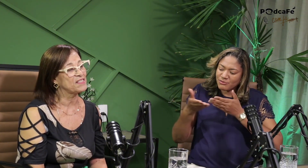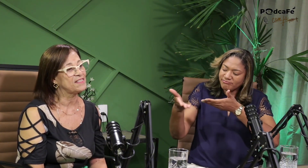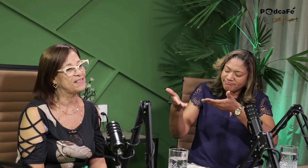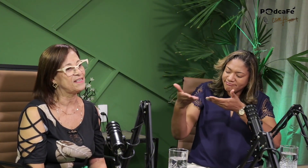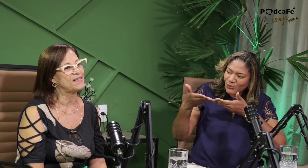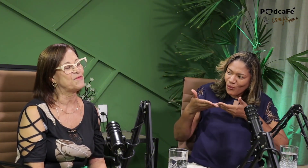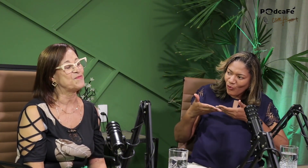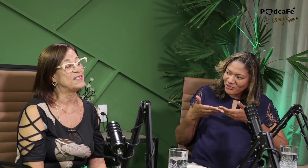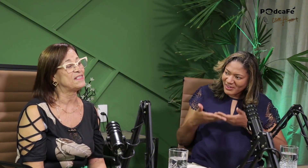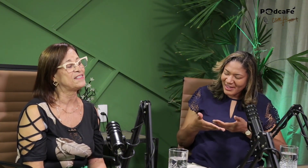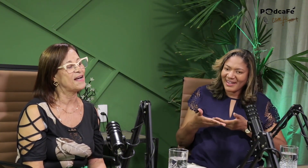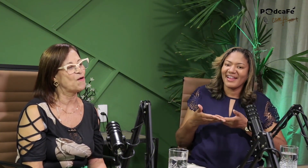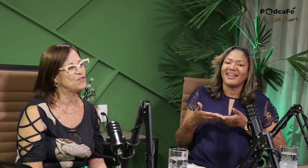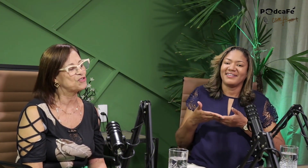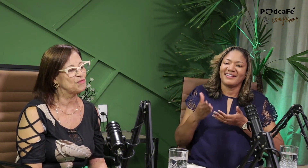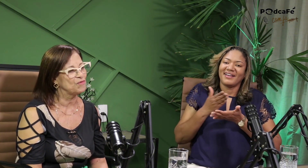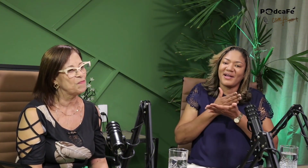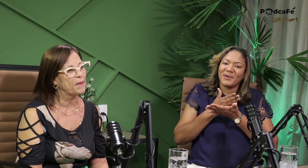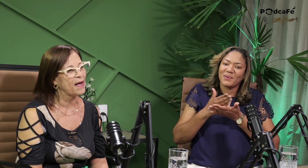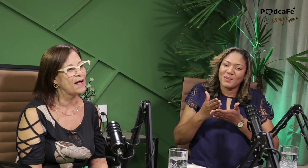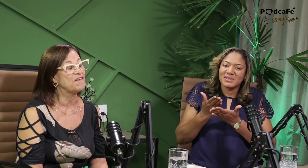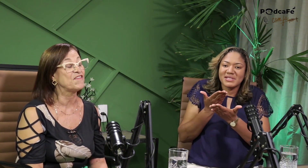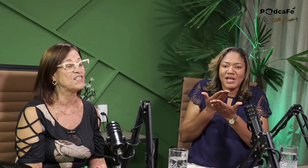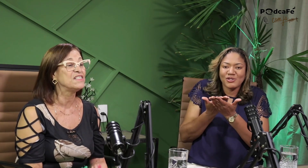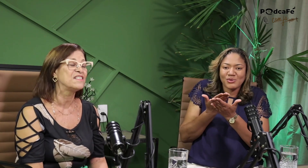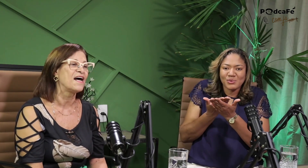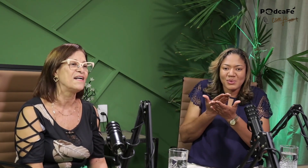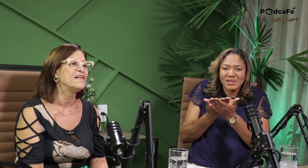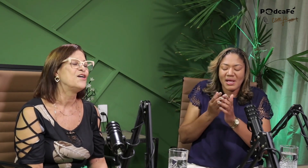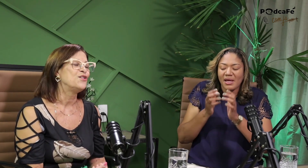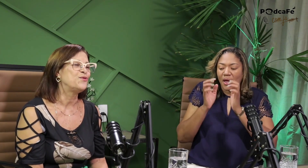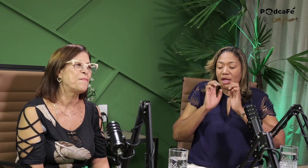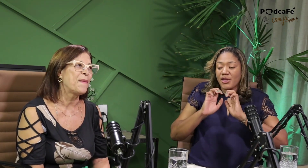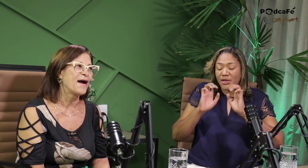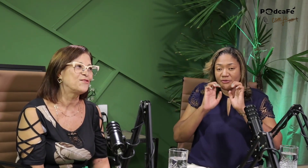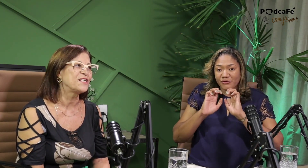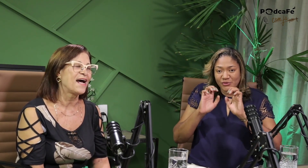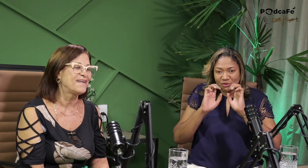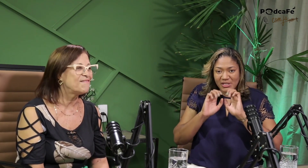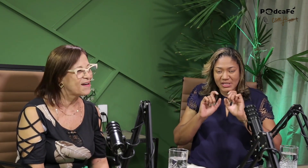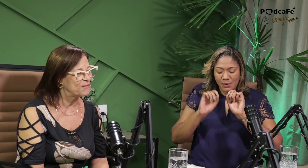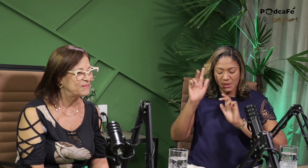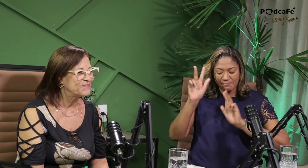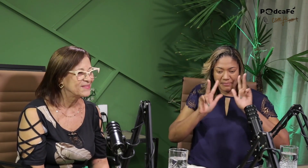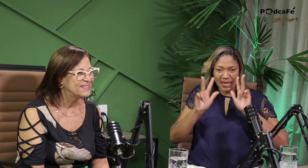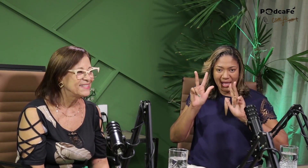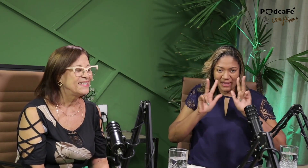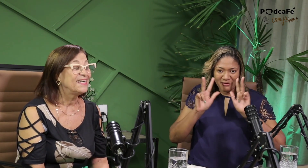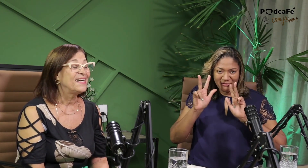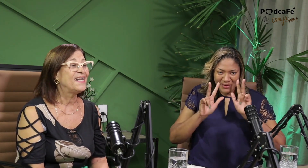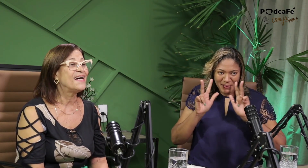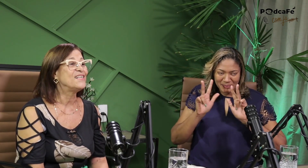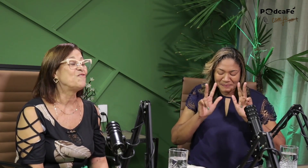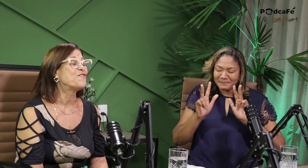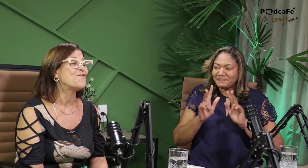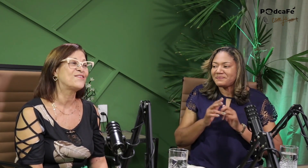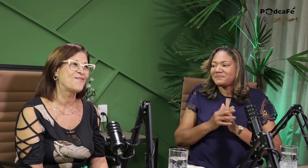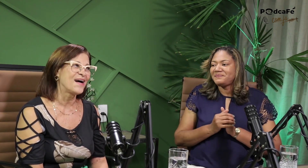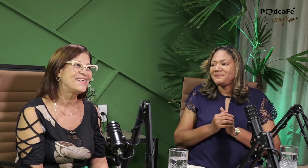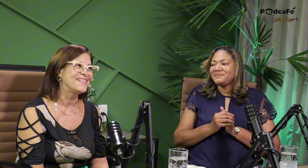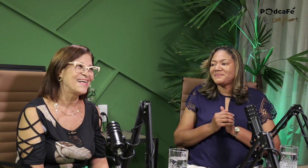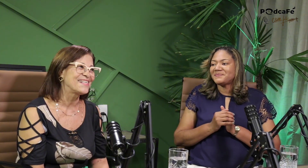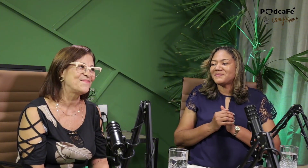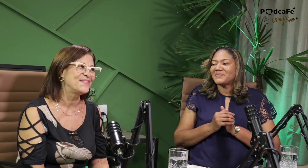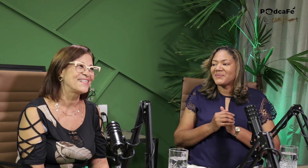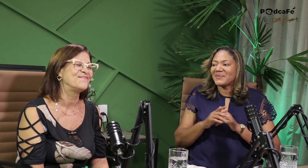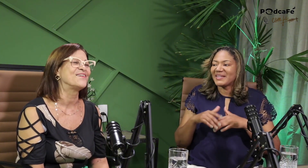para iniciar um estudo para evangelizar no impacto de carnaval. E aí não ficou só